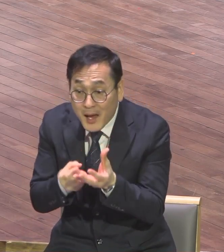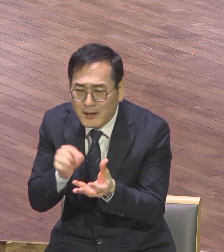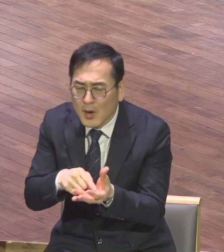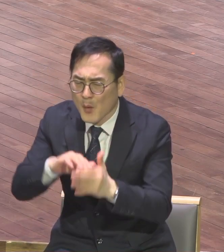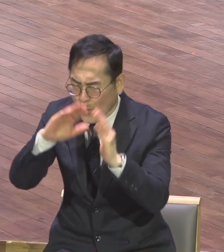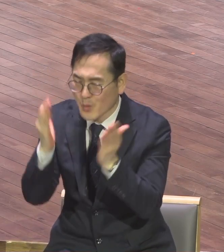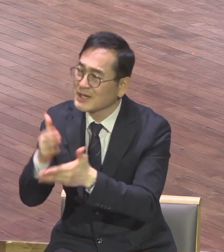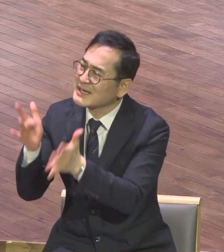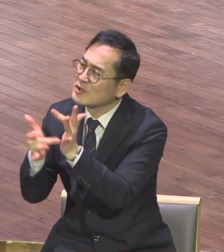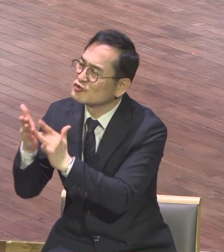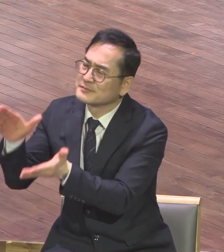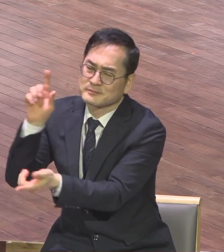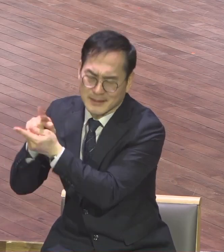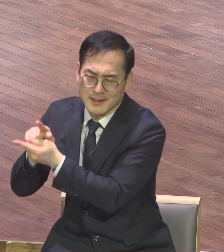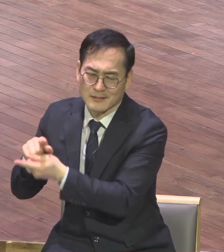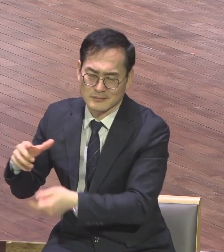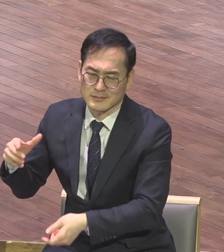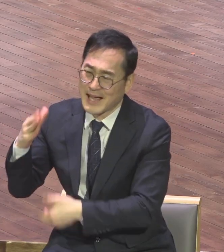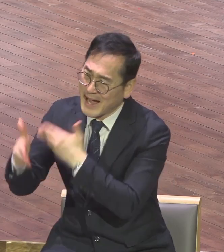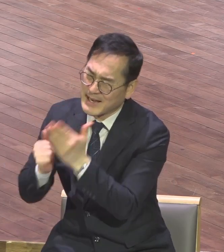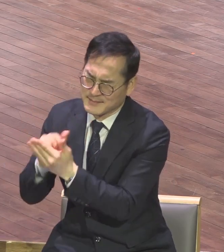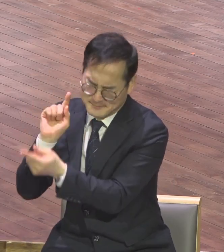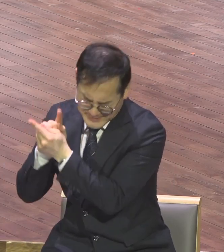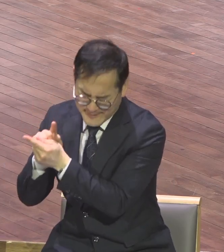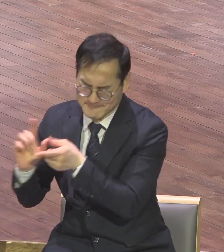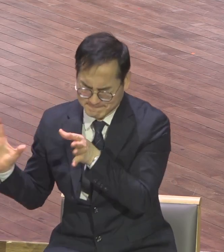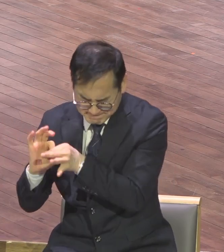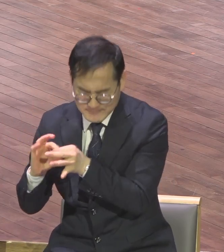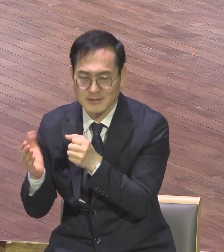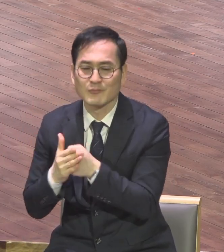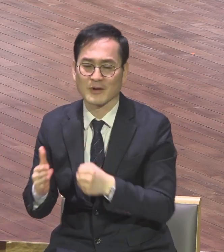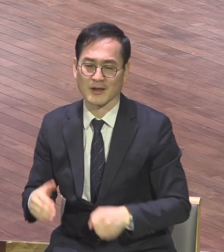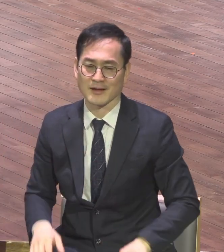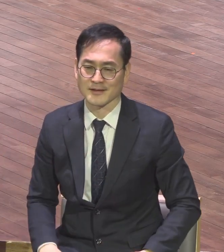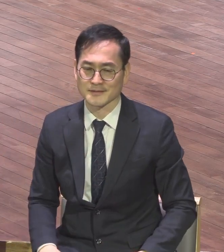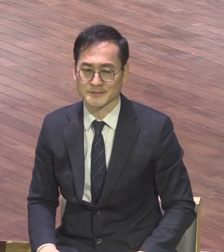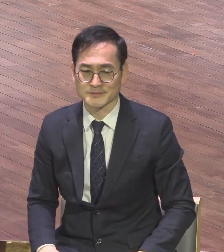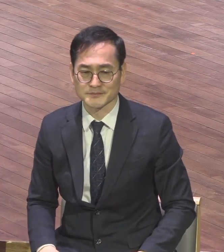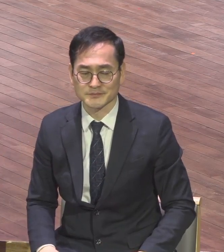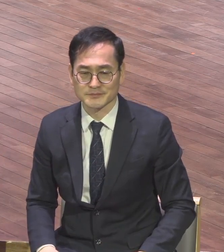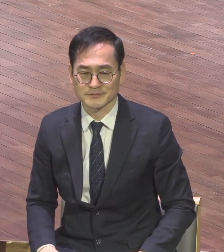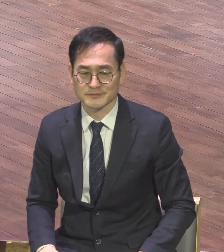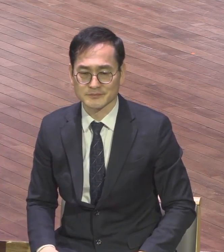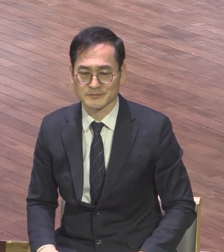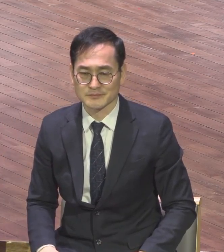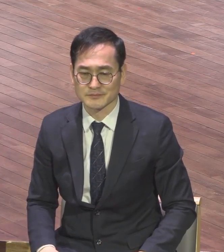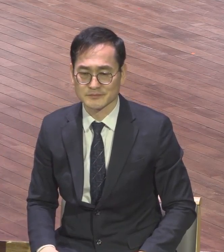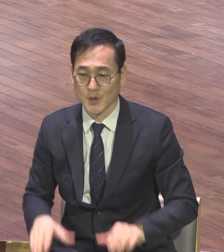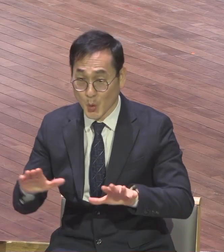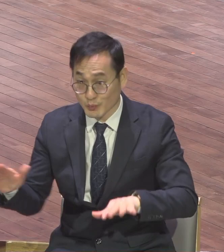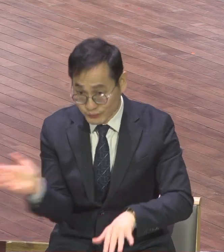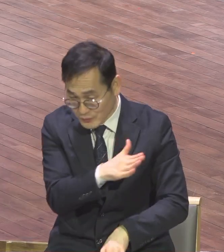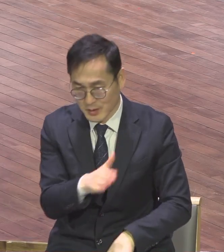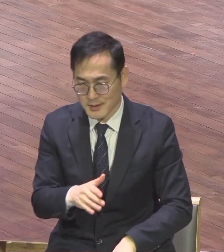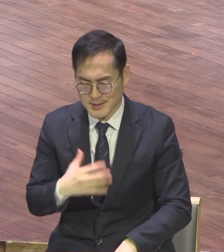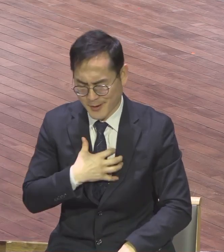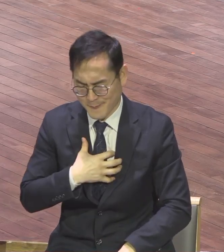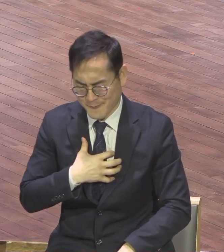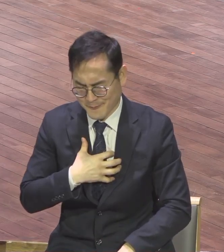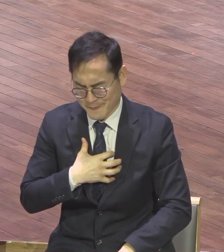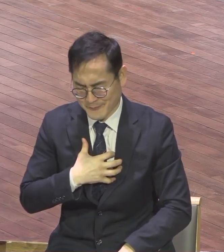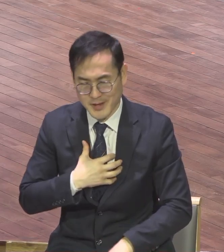하나님의 사랑에서 끊어질 수 없기 때문에 오늘 이후에 단 1분도 염려하지 않는